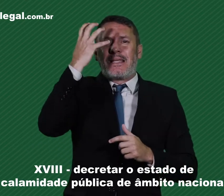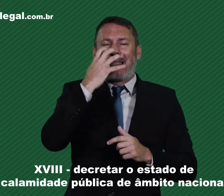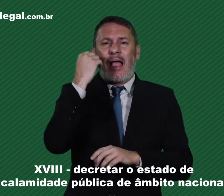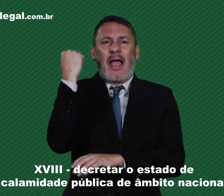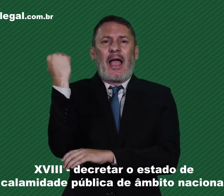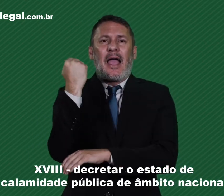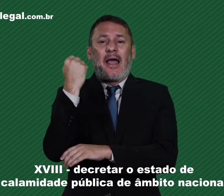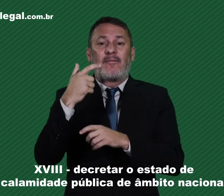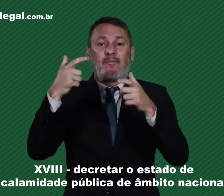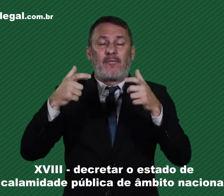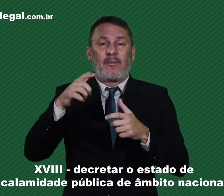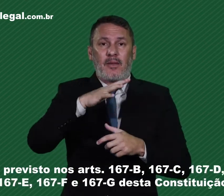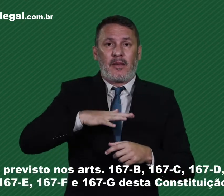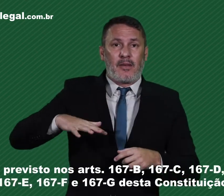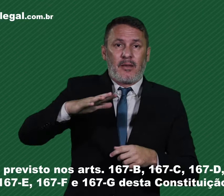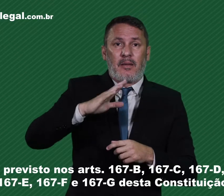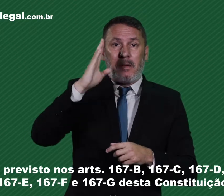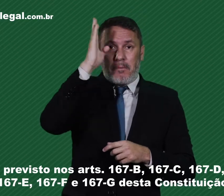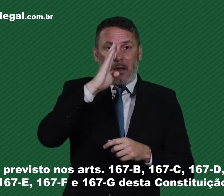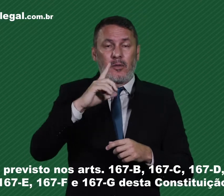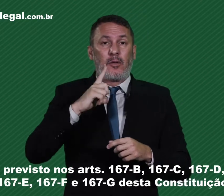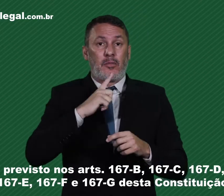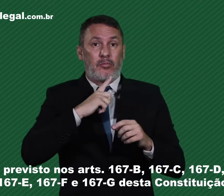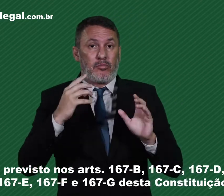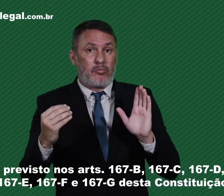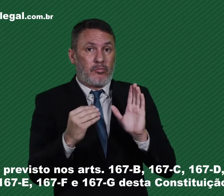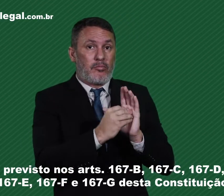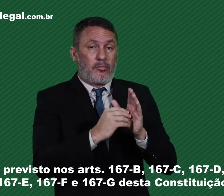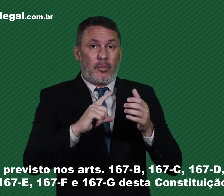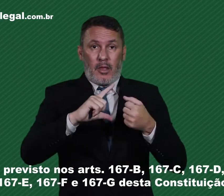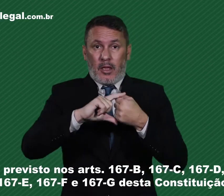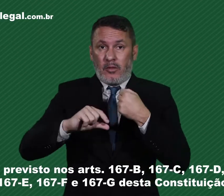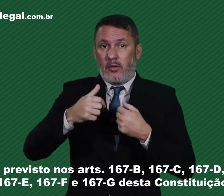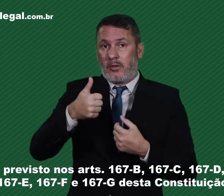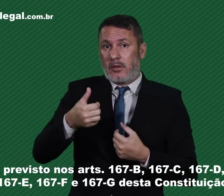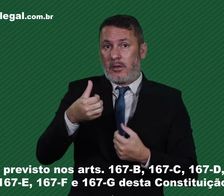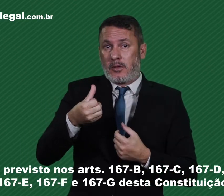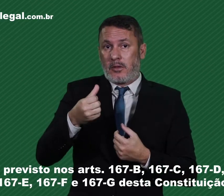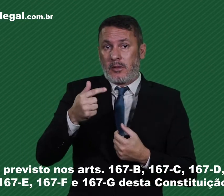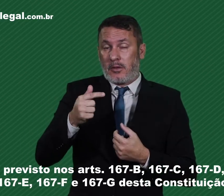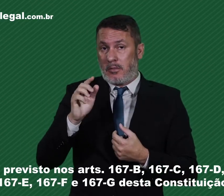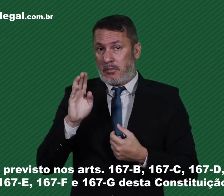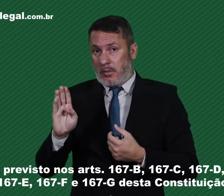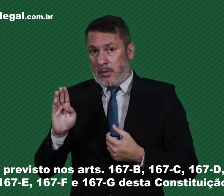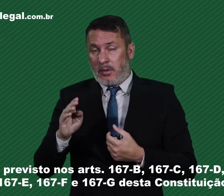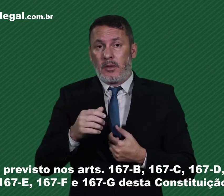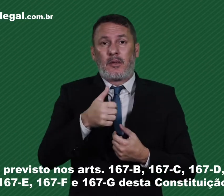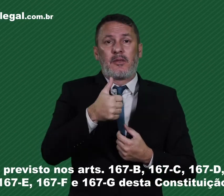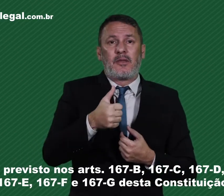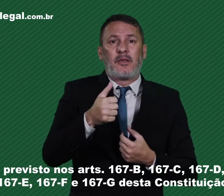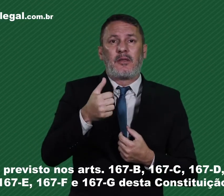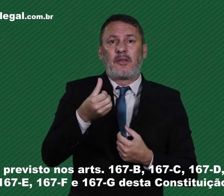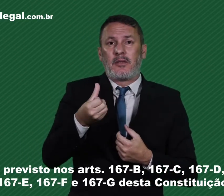de âmbito nacional previsto nos artigos 167 b167